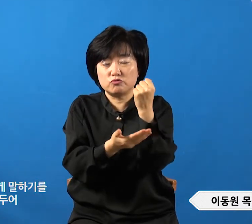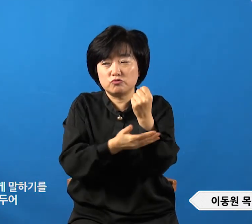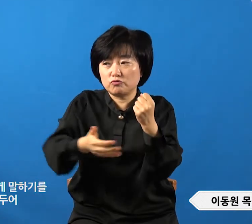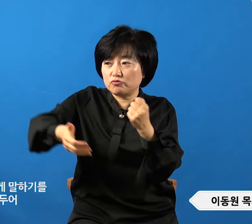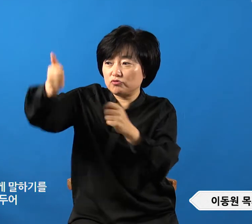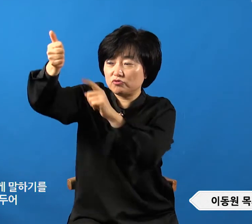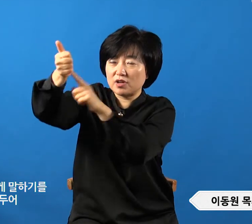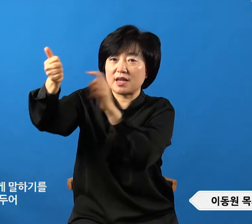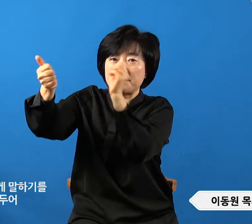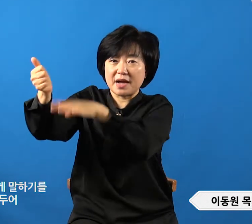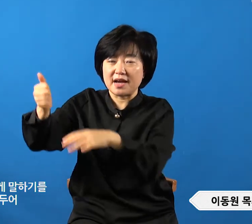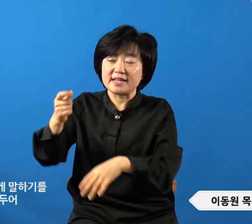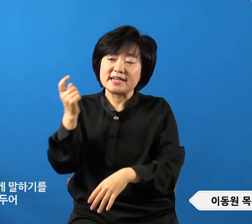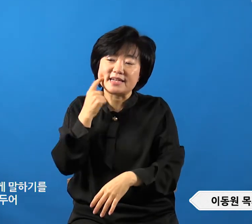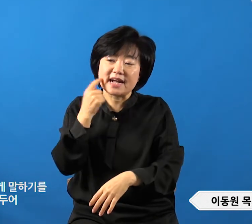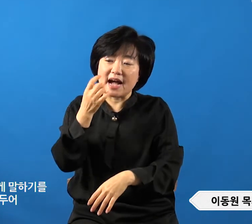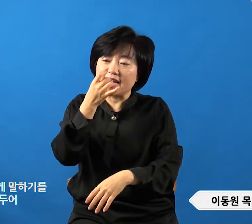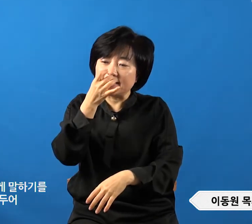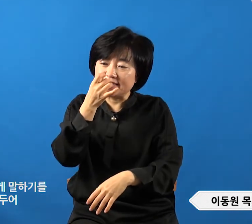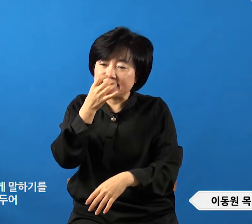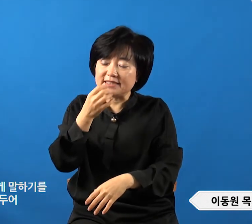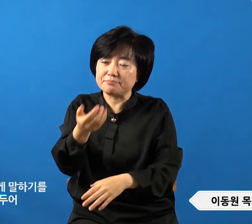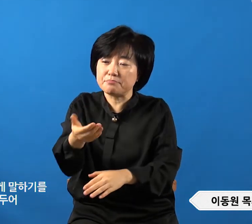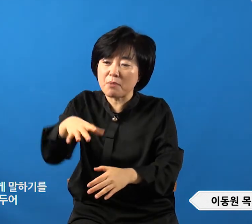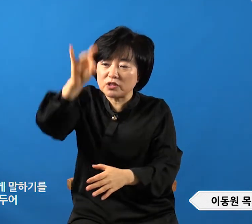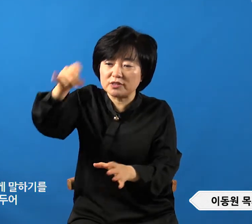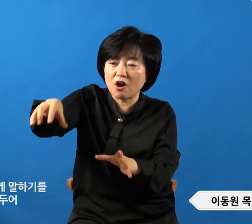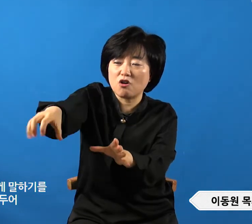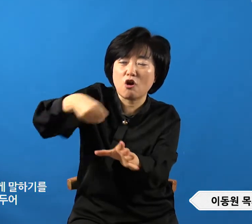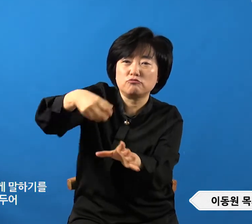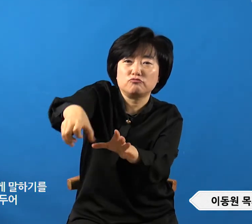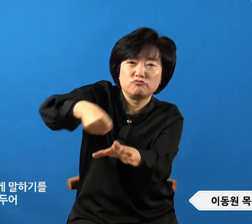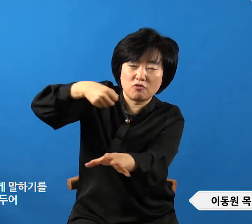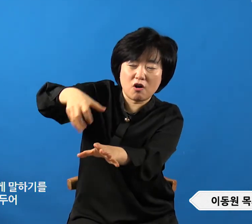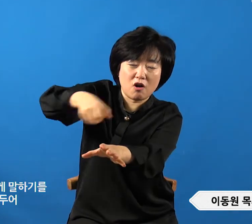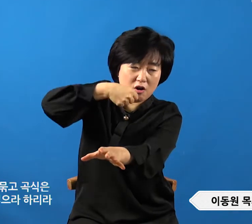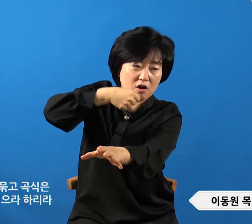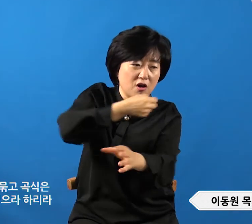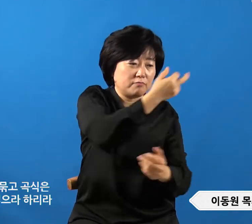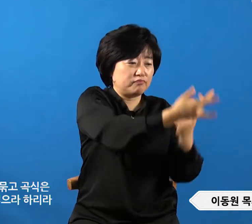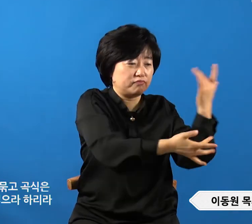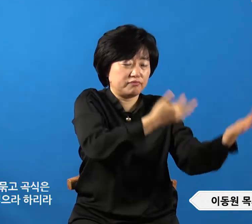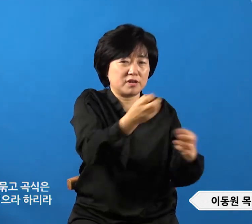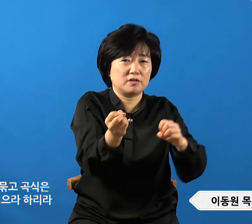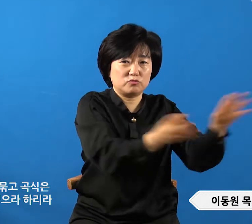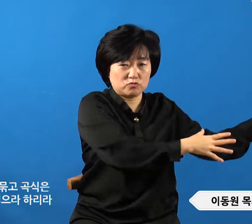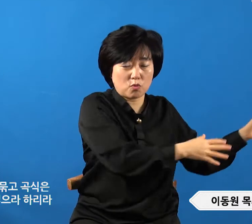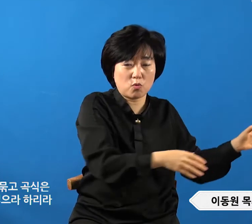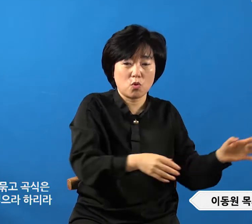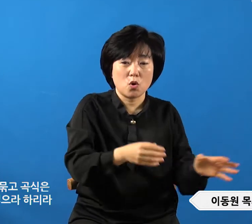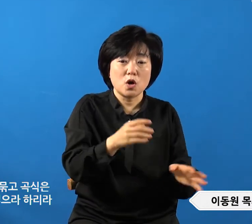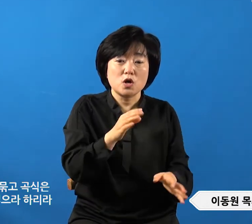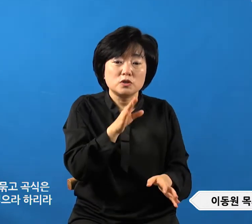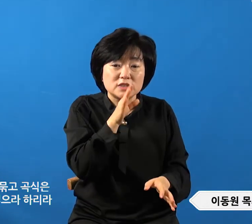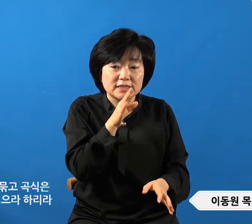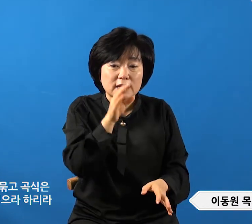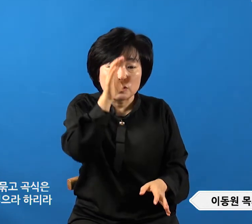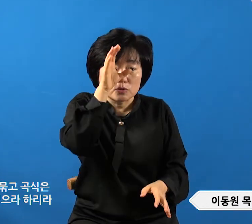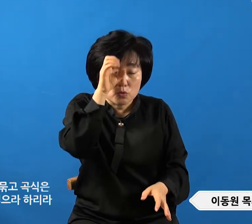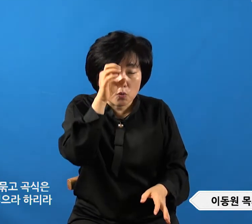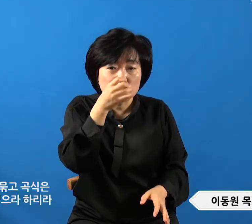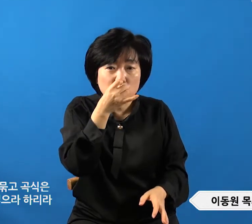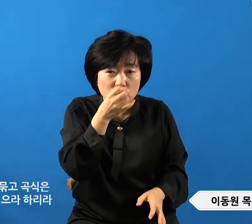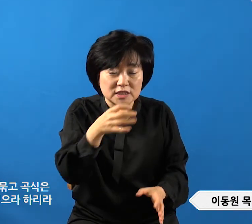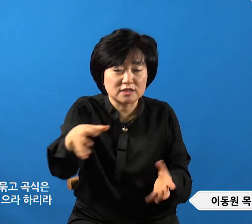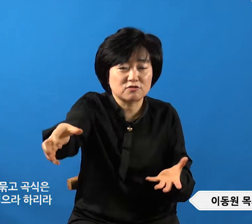말하기를 가라지는 먼저 거두어 불사르게 하고 곡식은 모아 내 곡간에 넣으라. 이게